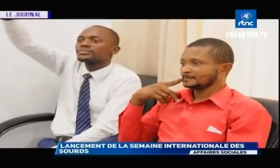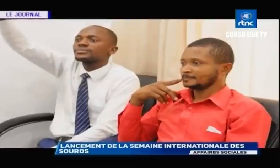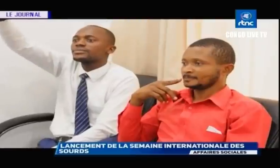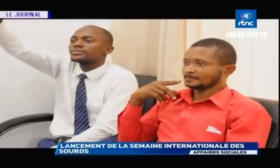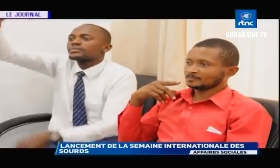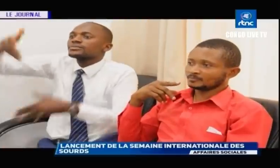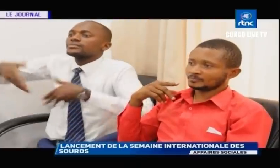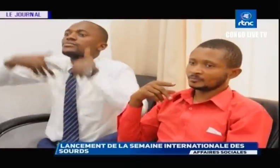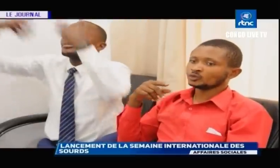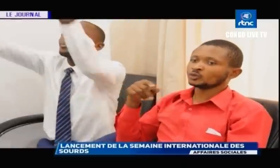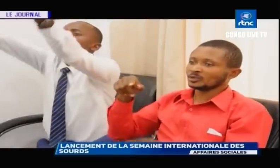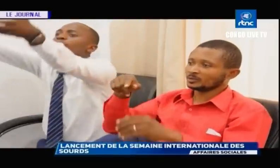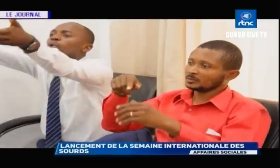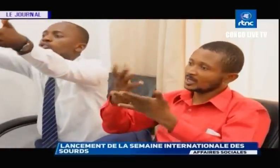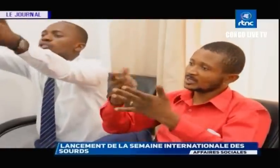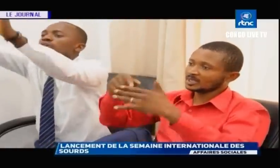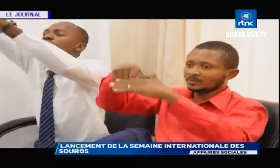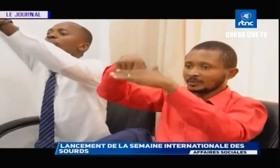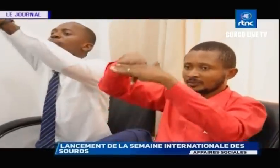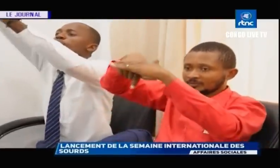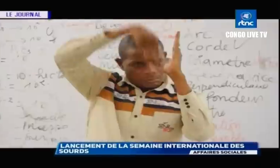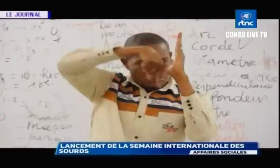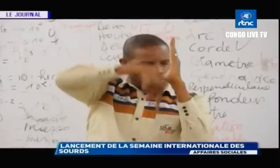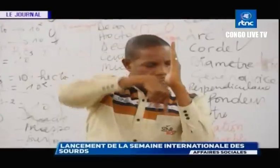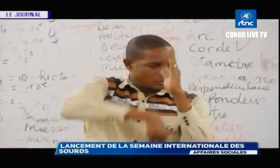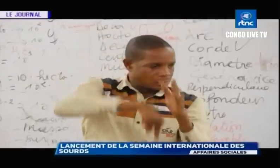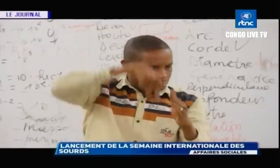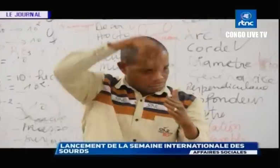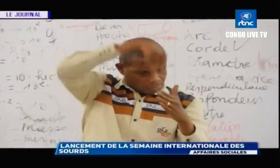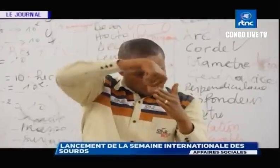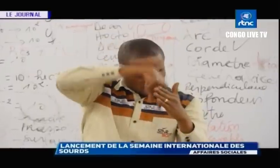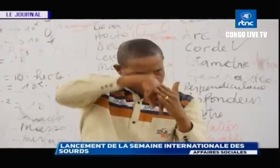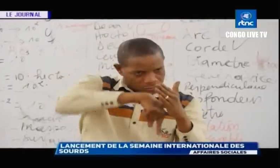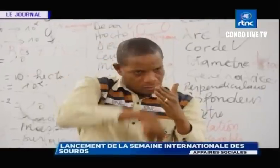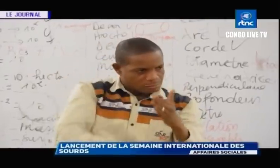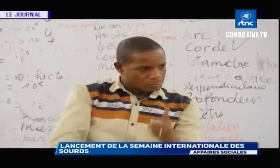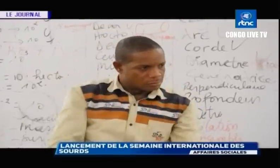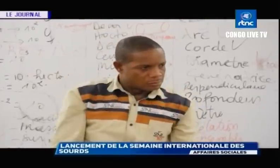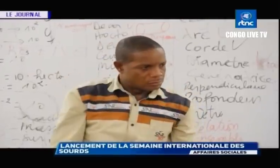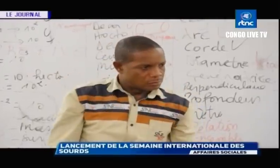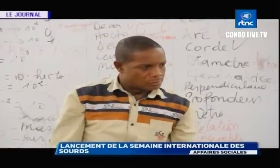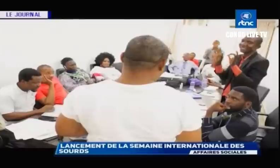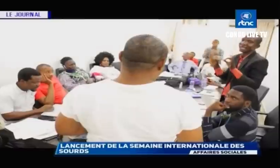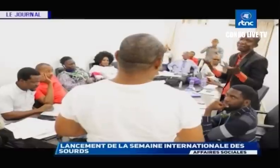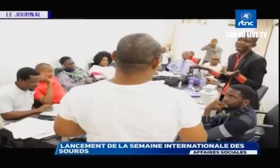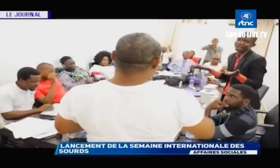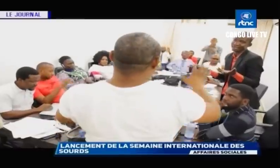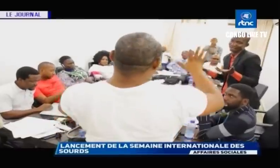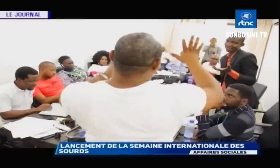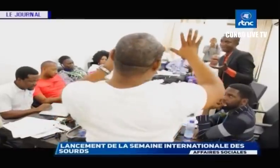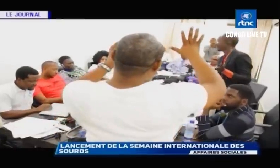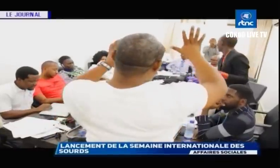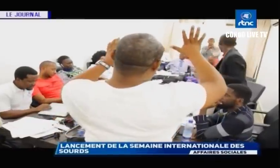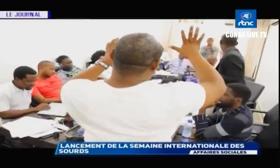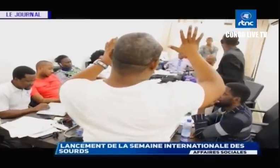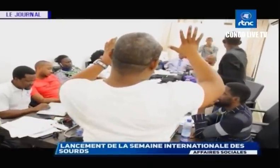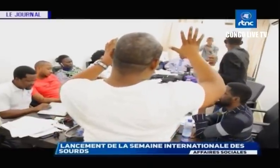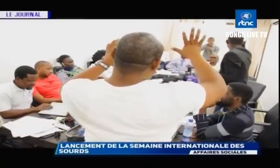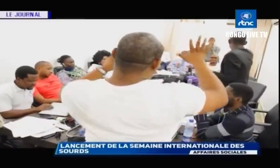année. La communauté internationale a opté ainsi pour thème en 2023 un monde où les sourds partout peuvent